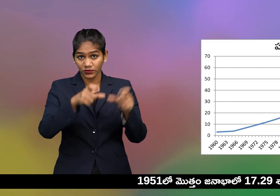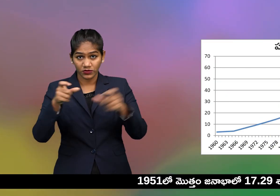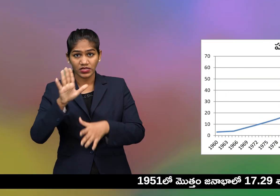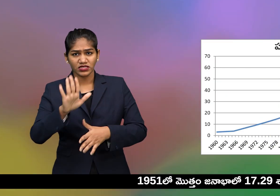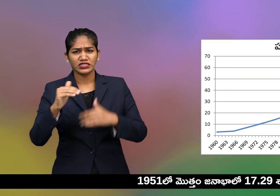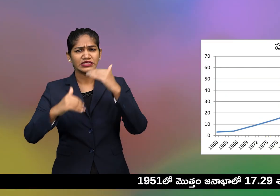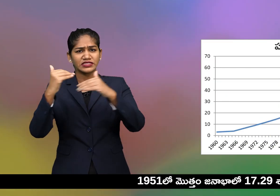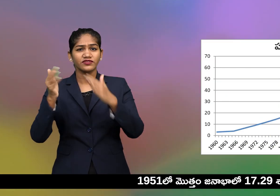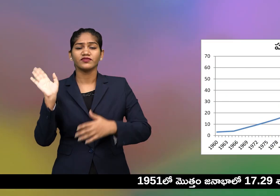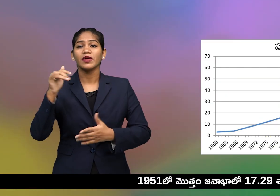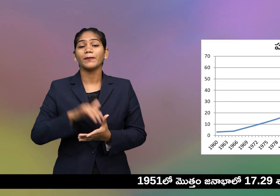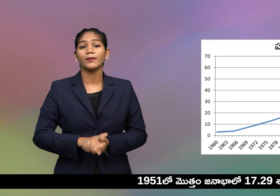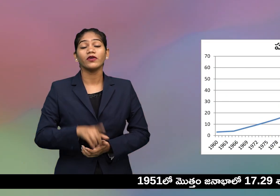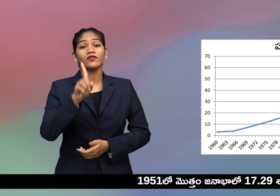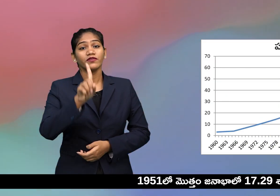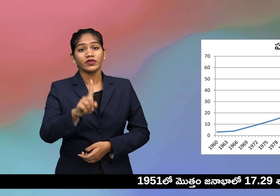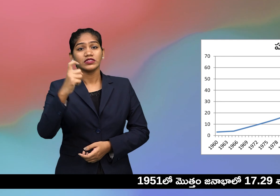1951లో మొత్తం జనాభాలో